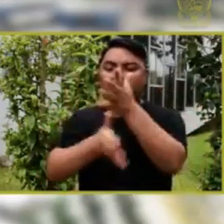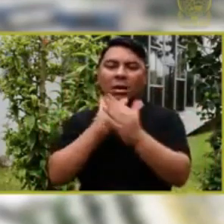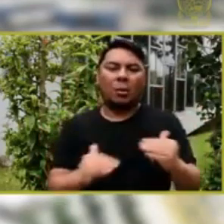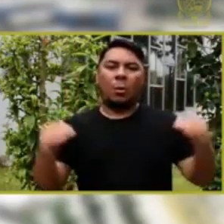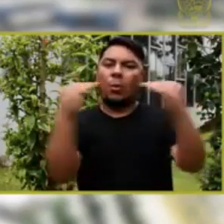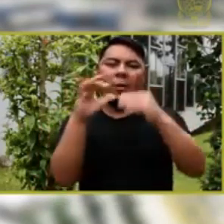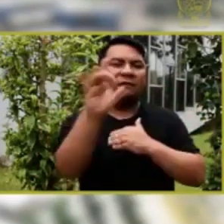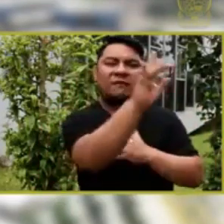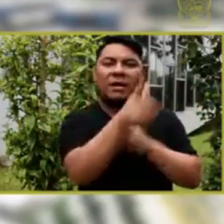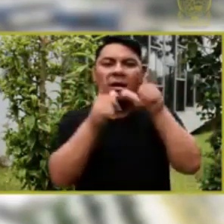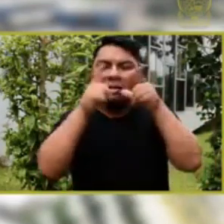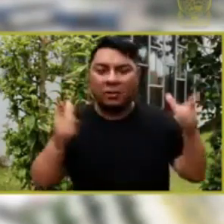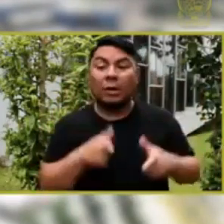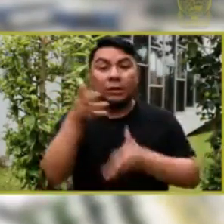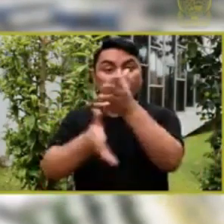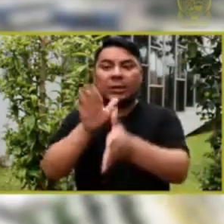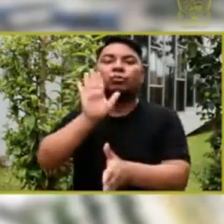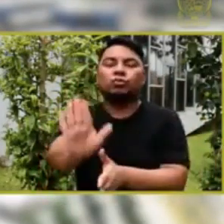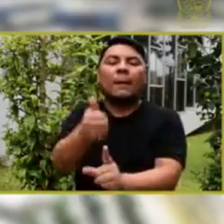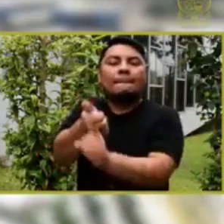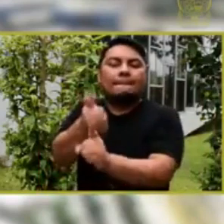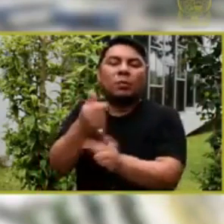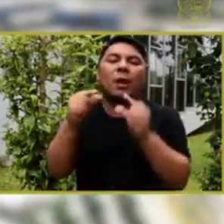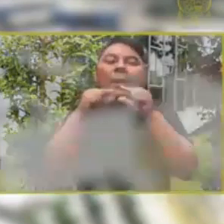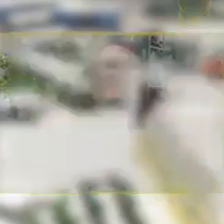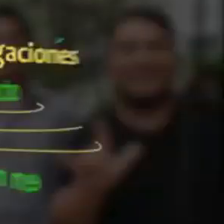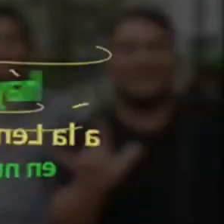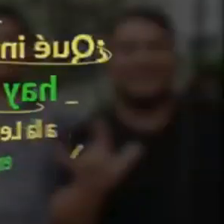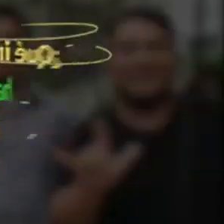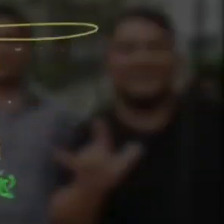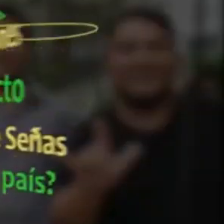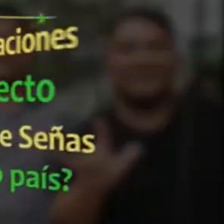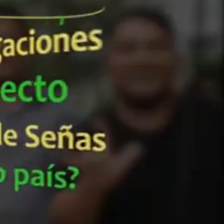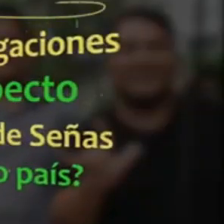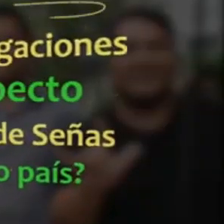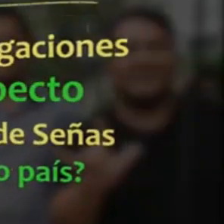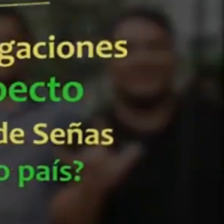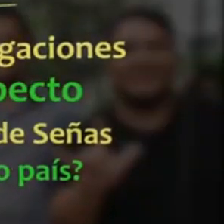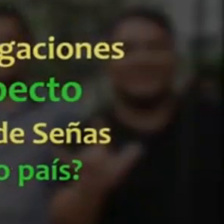el inglés, el shipibo, entre otras lenguas.